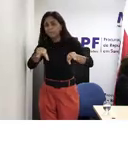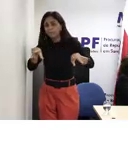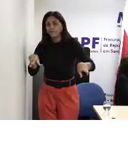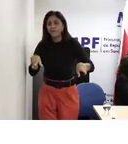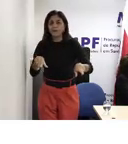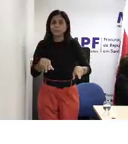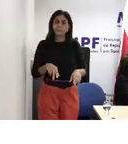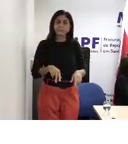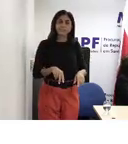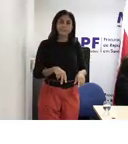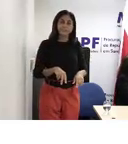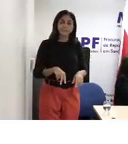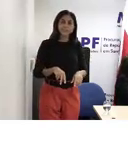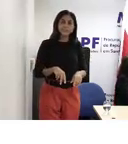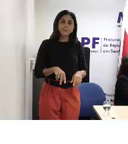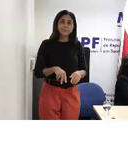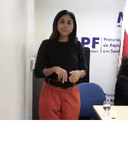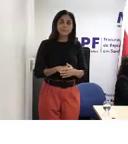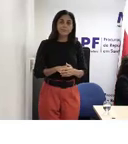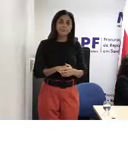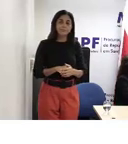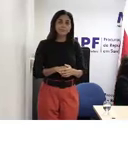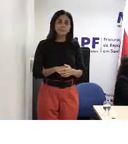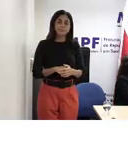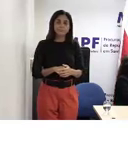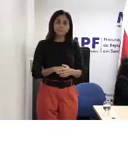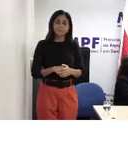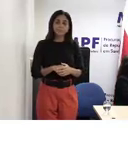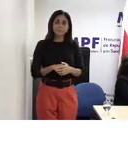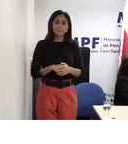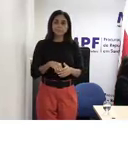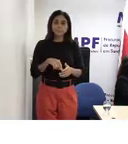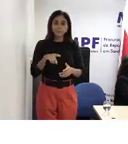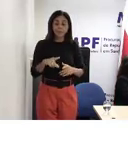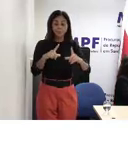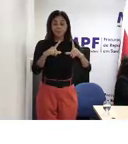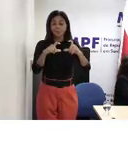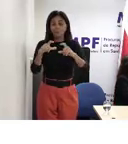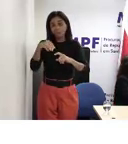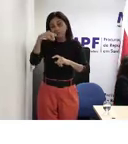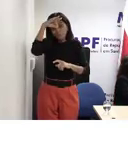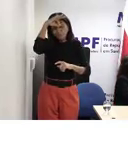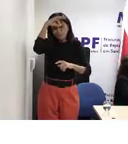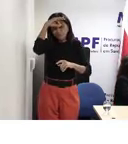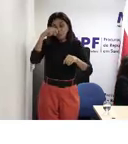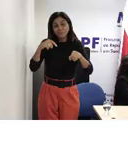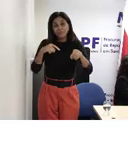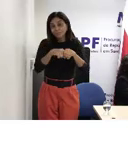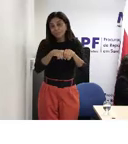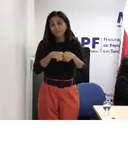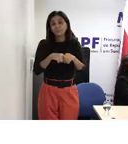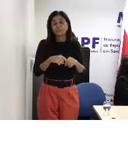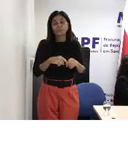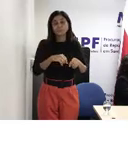fim de satisfazê-lo destacando-se o ato de introdução do objeto na vagina eh como o doutor tinha